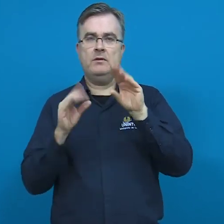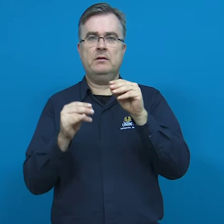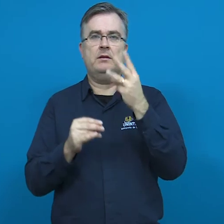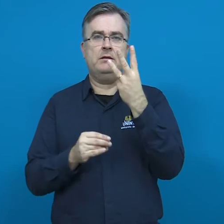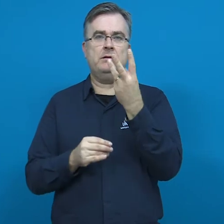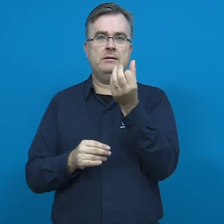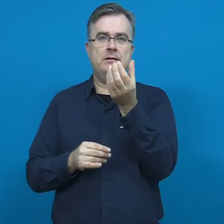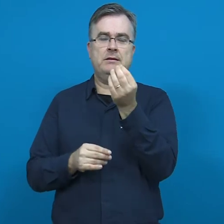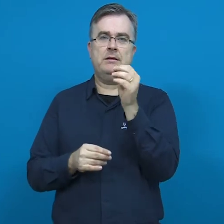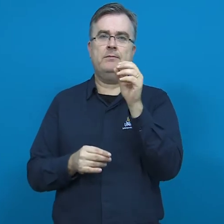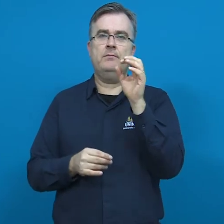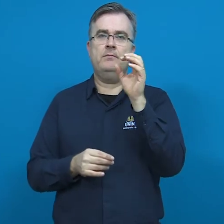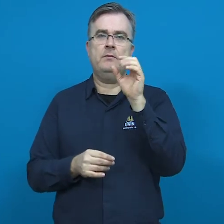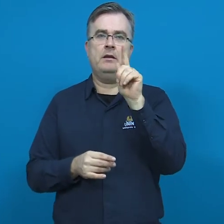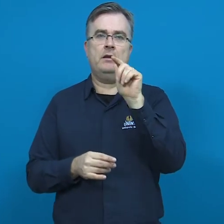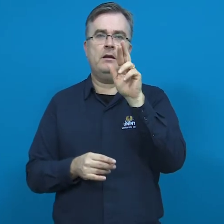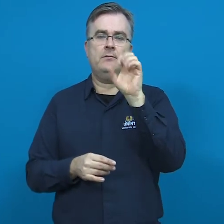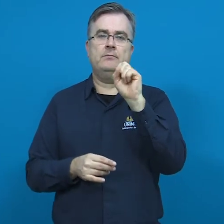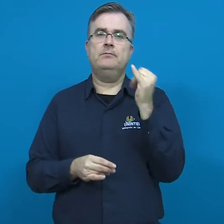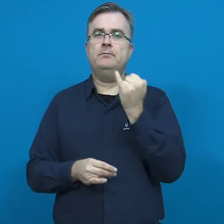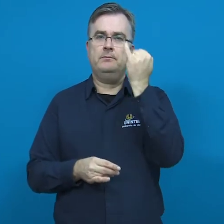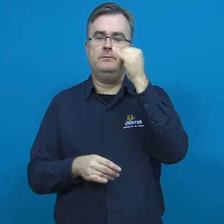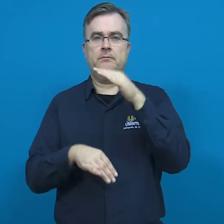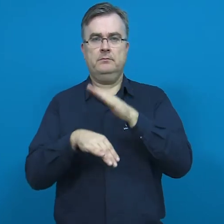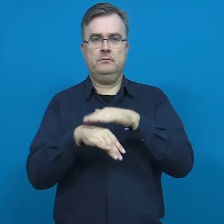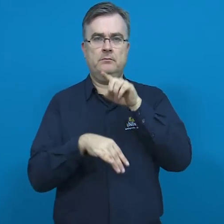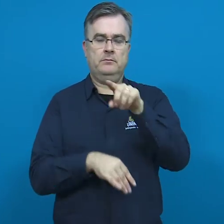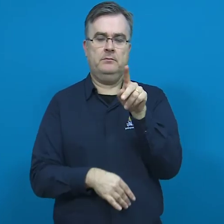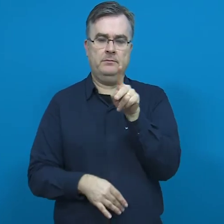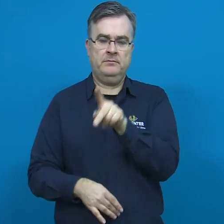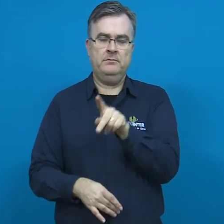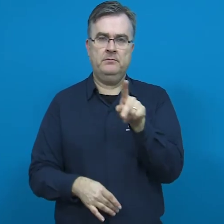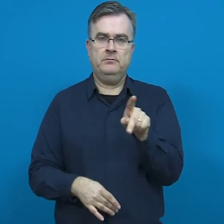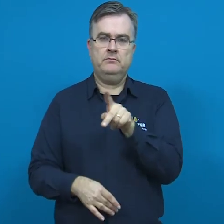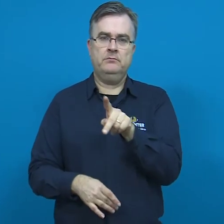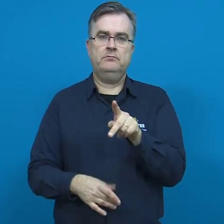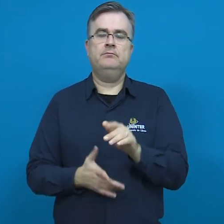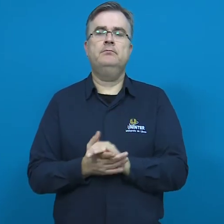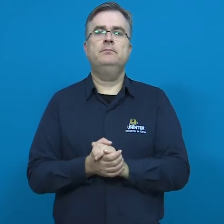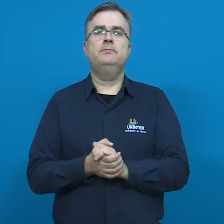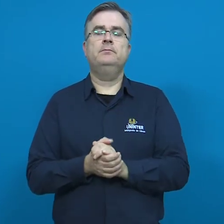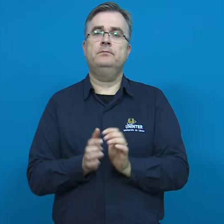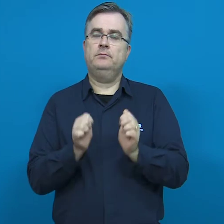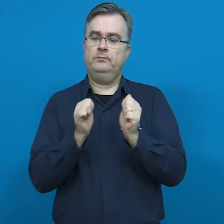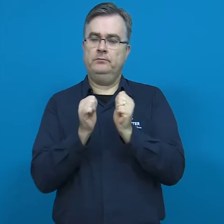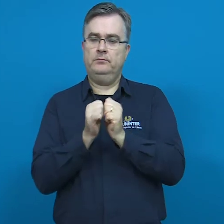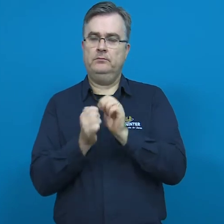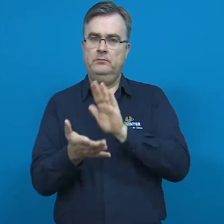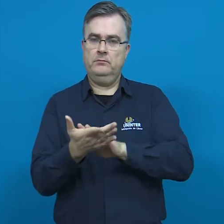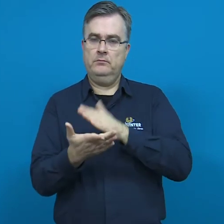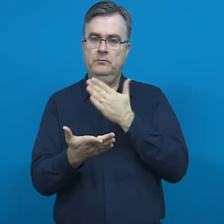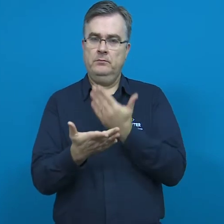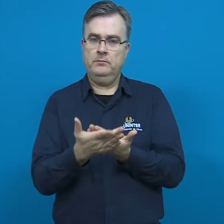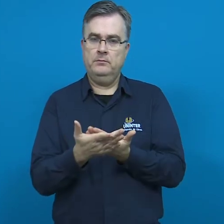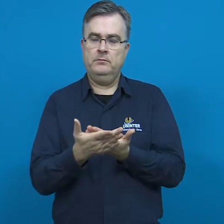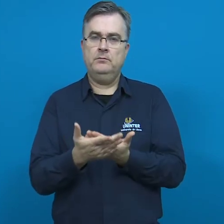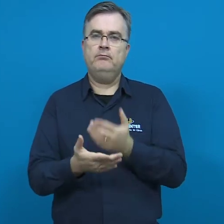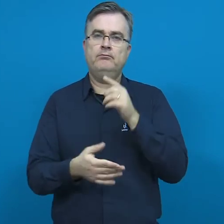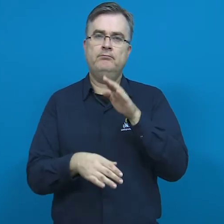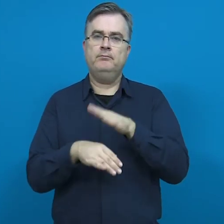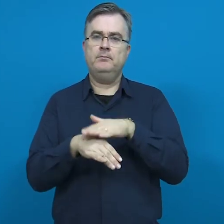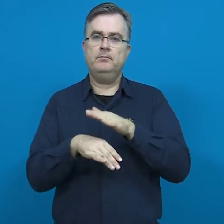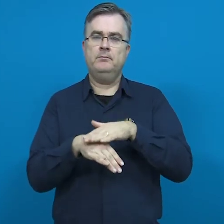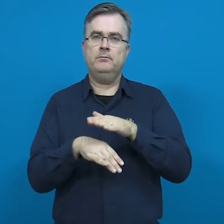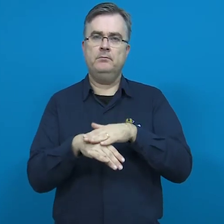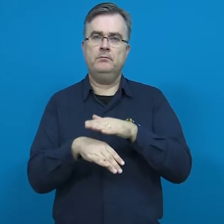que enxerga 360 graus. Então, é importante que esse professor, junto com o intérprete